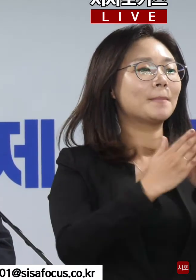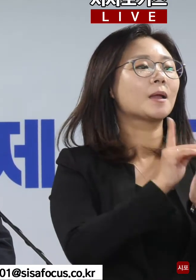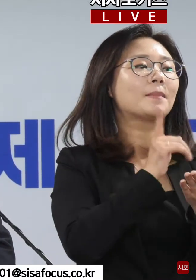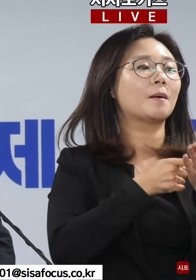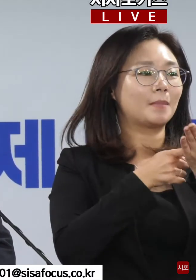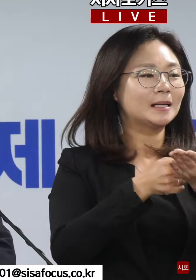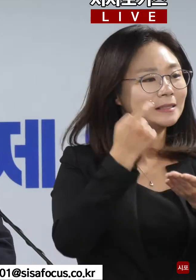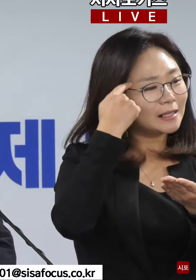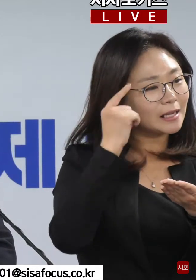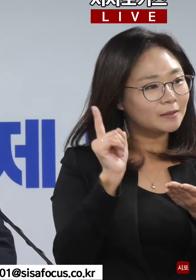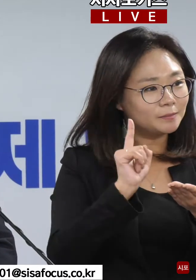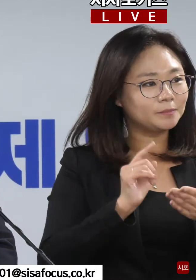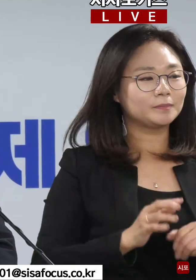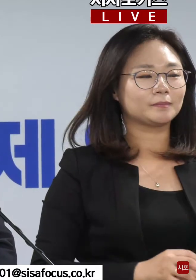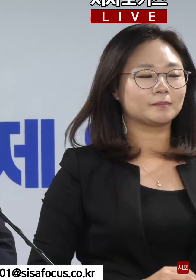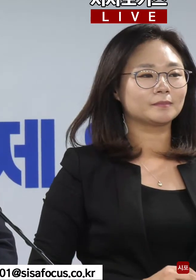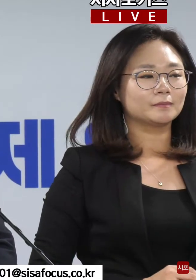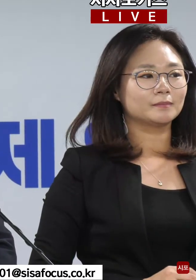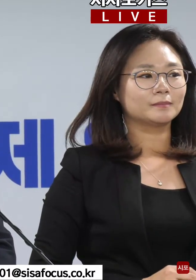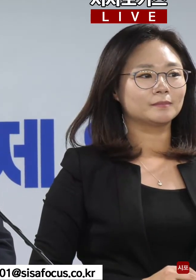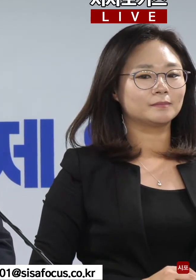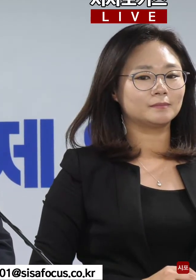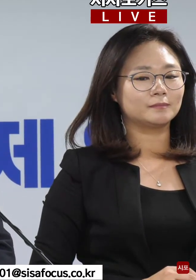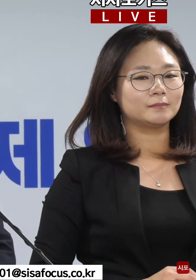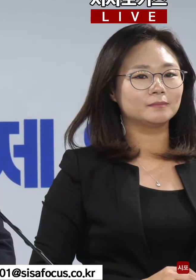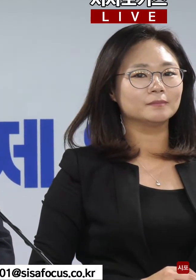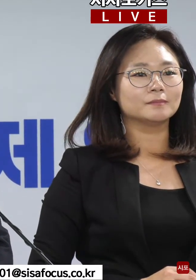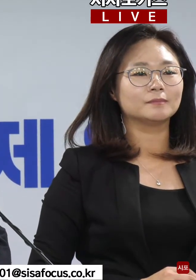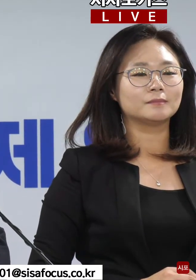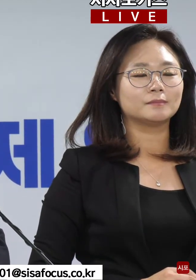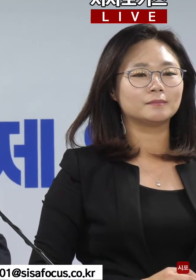그 후보님께서는 어떤 입장이신지 듣고 싶습니다.